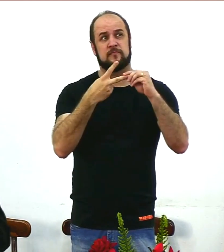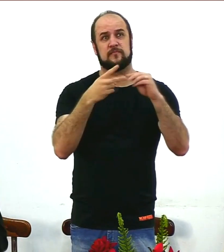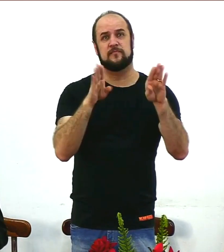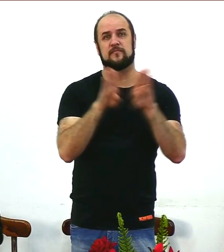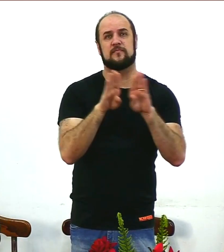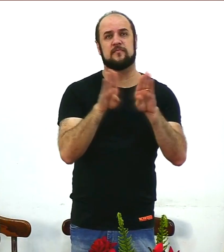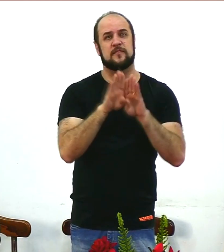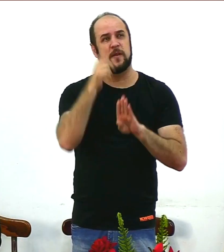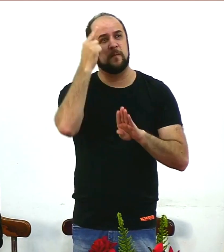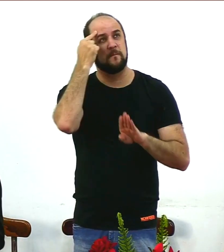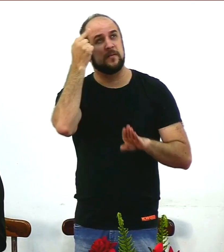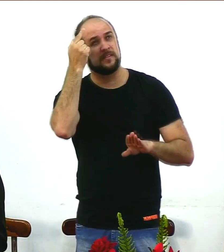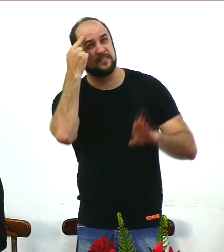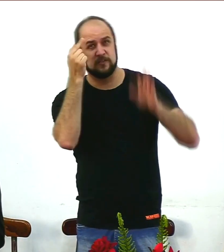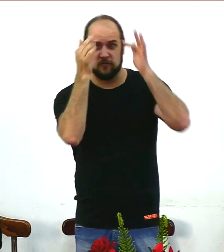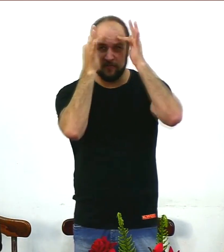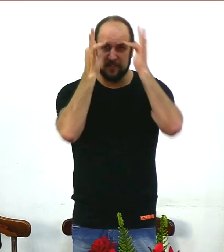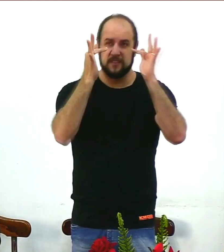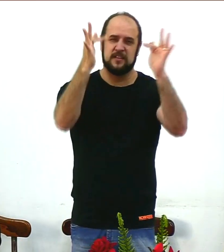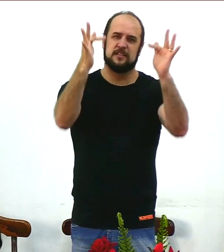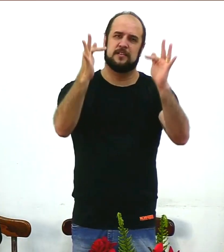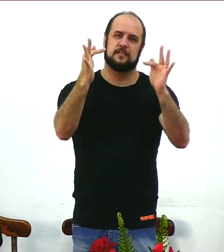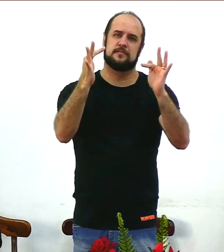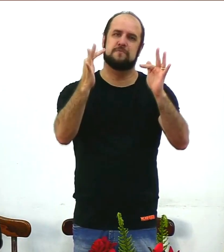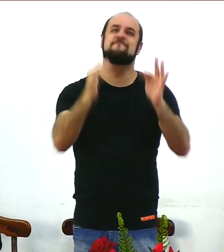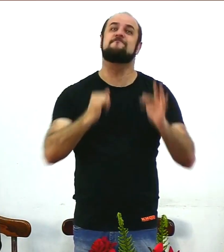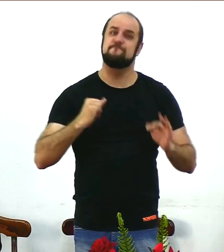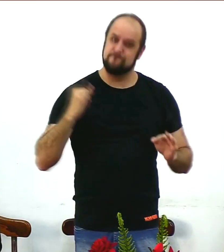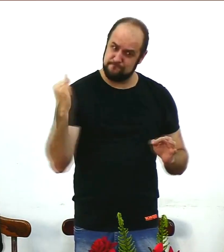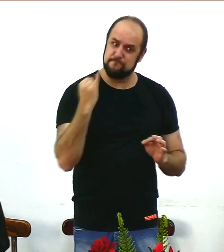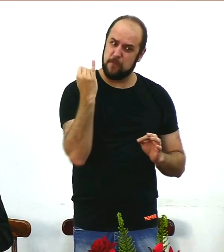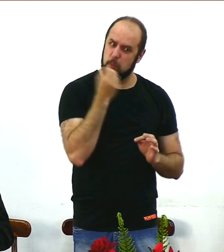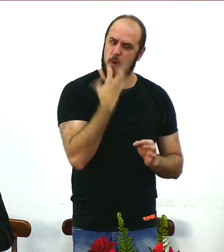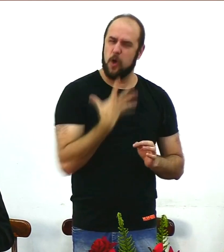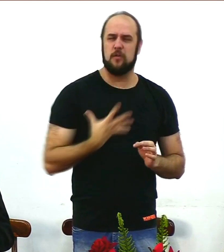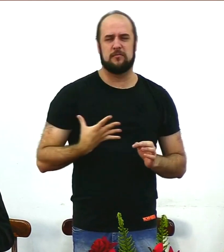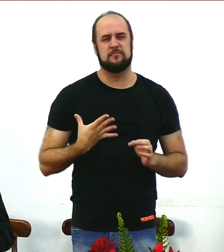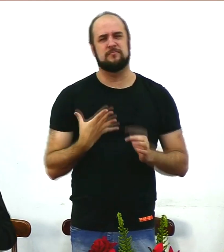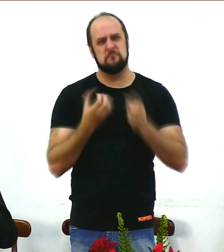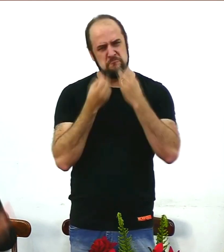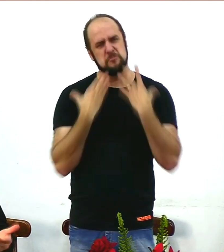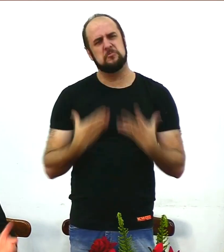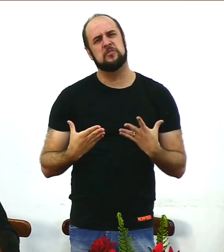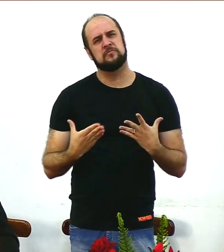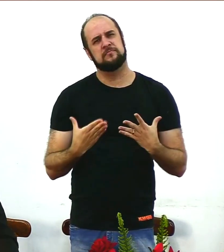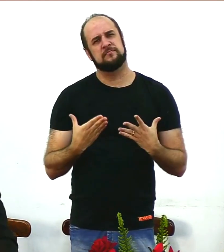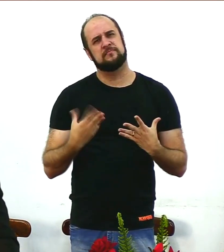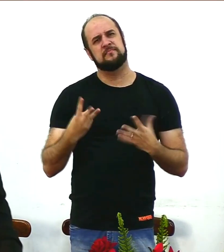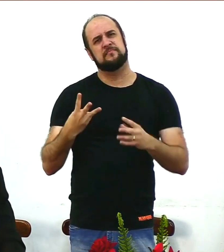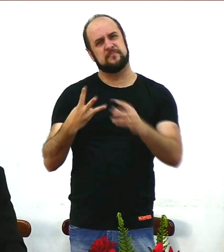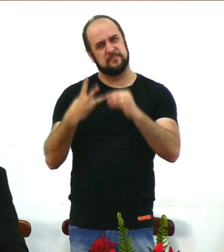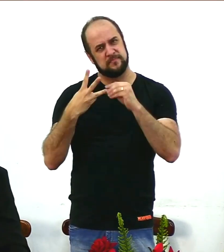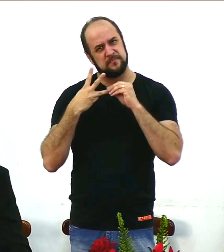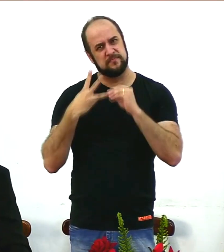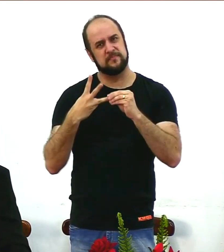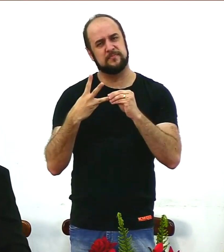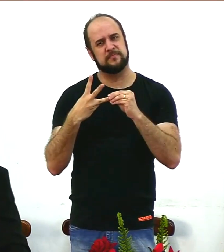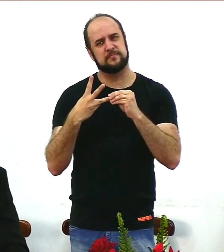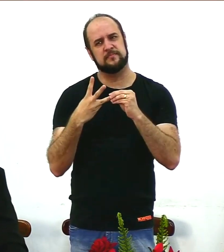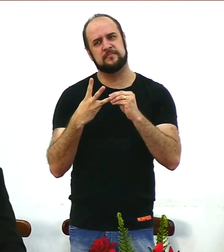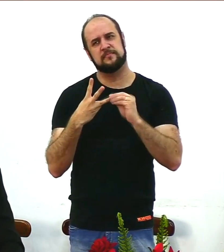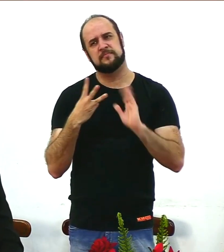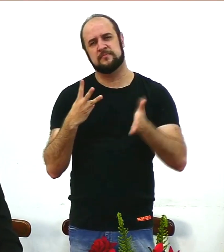eles percebem que havia um valor naquilo que eles não davam, ou que não deram de certa forma